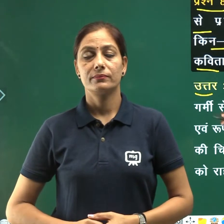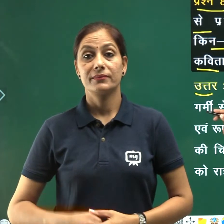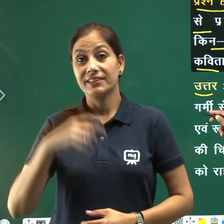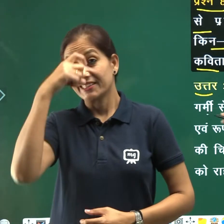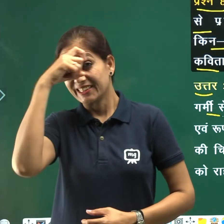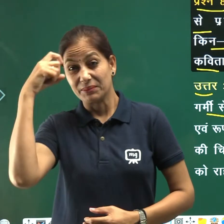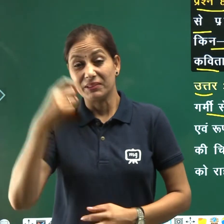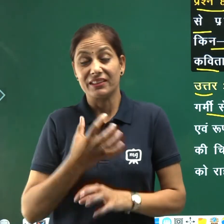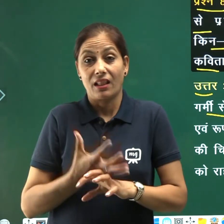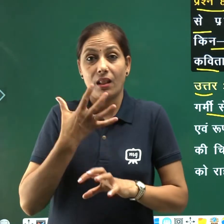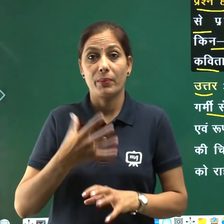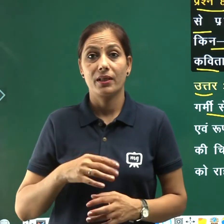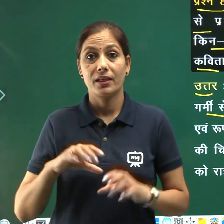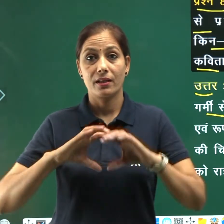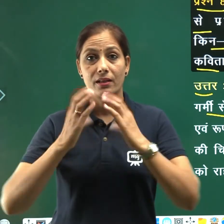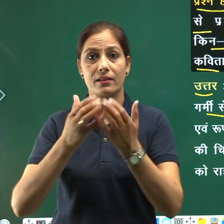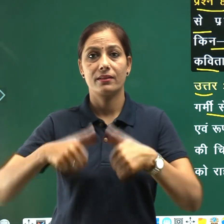गर्मी से तपी धरती